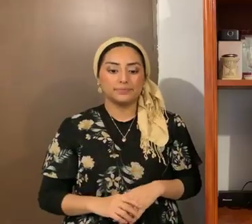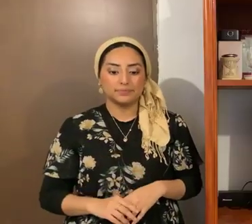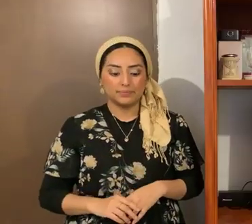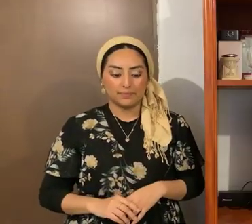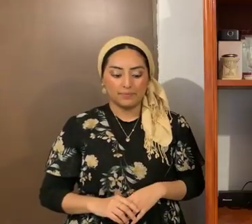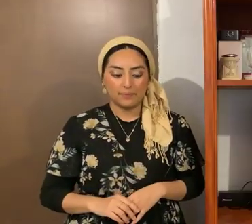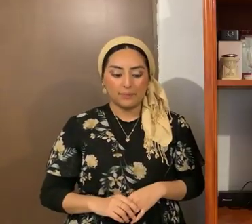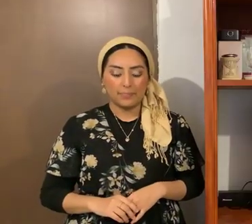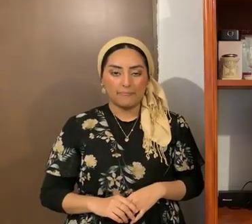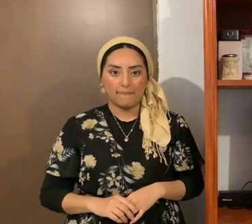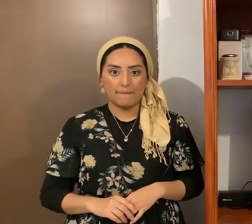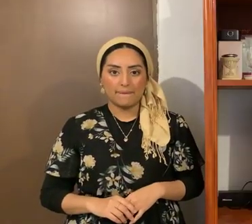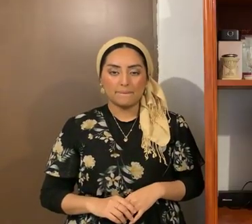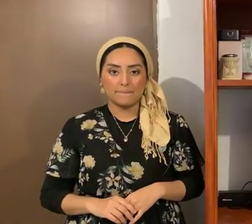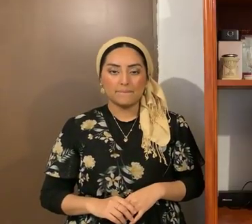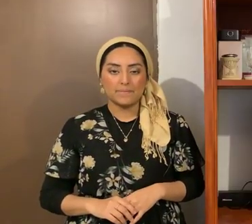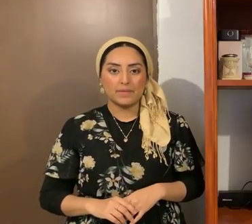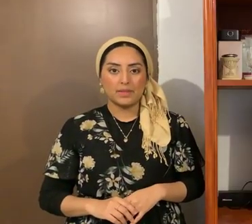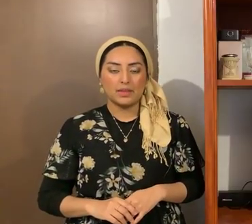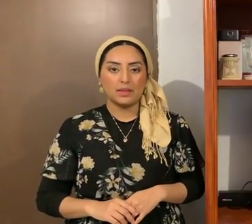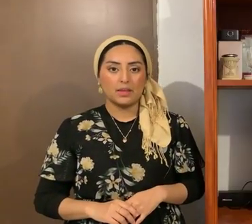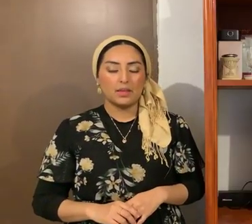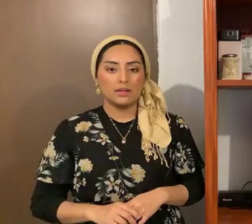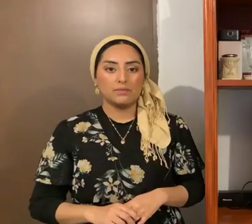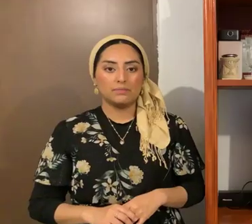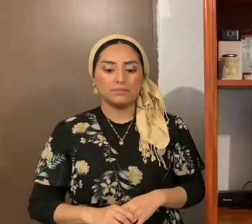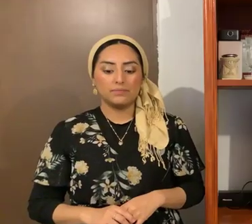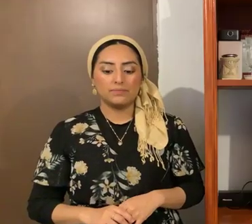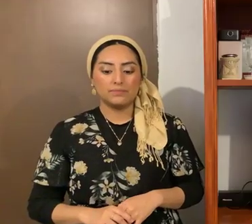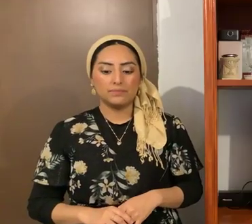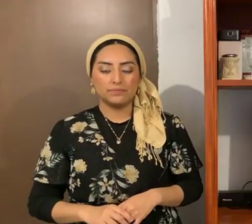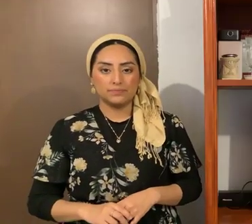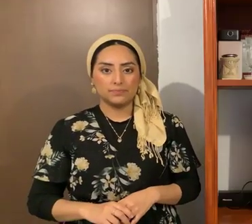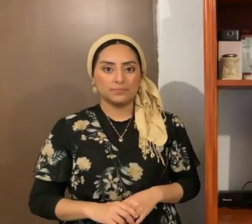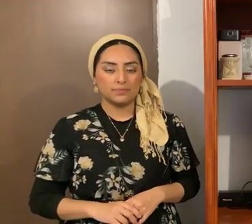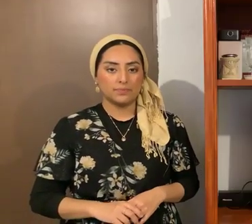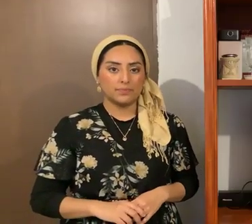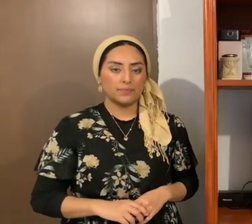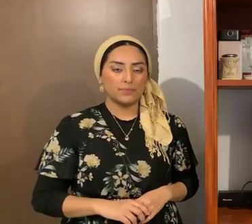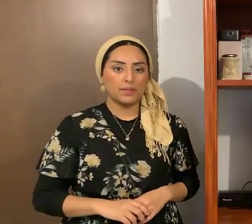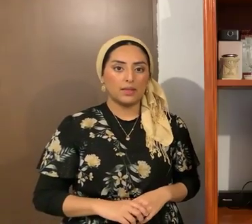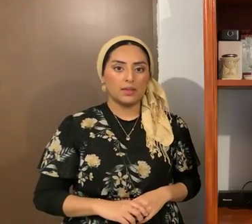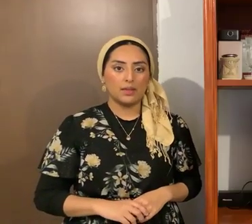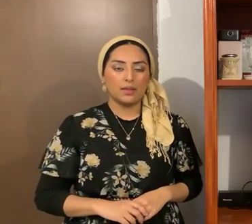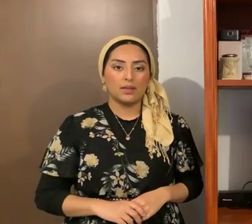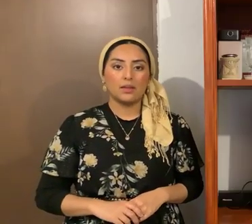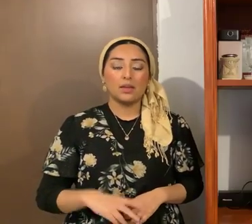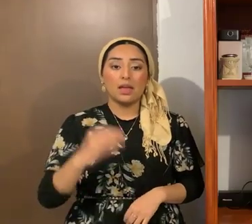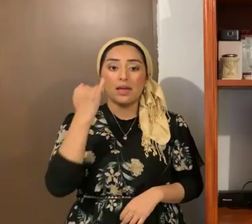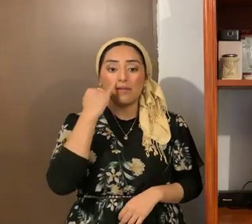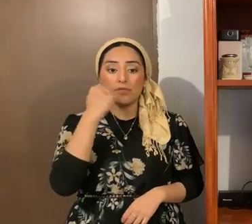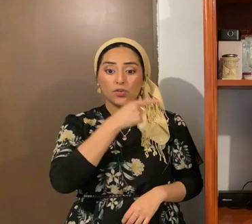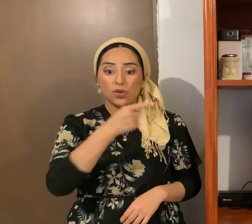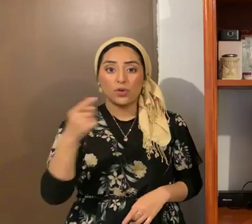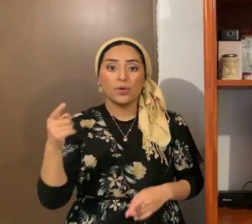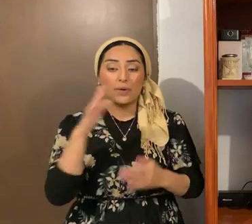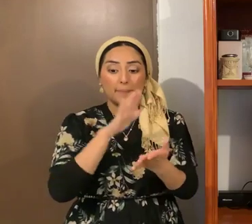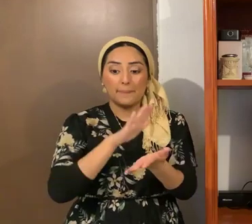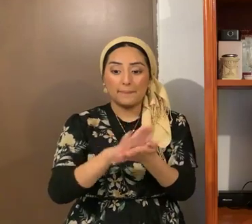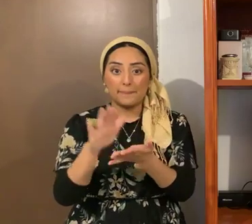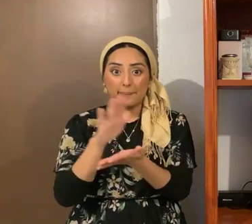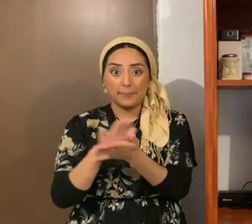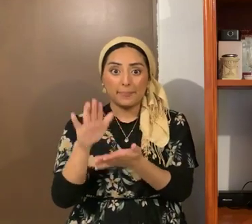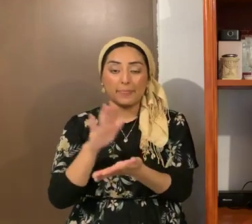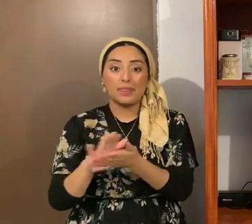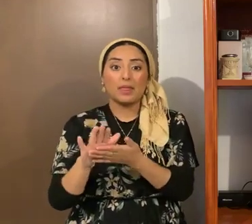y de plata, sino también de madera y de barro, y unos son para usos honrosos y otros para usos viles. Así que si alguno se limpia de estas